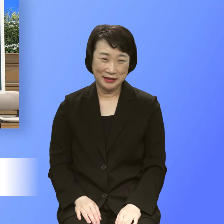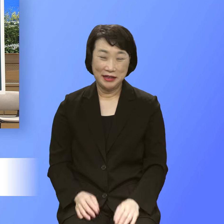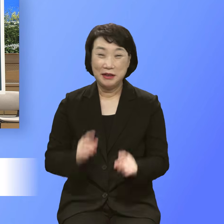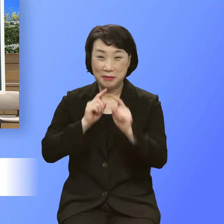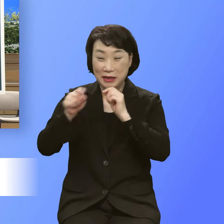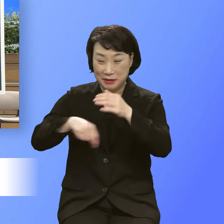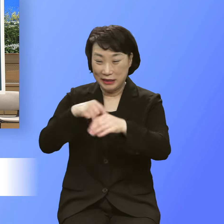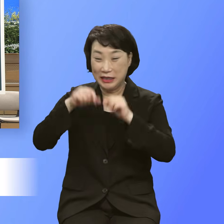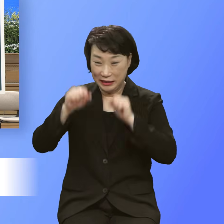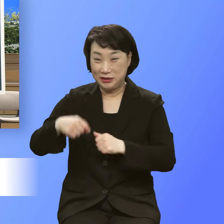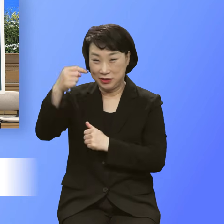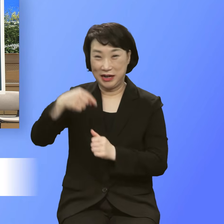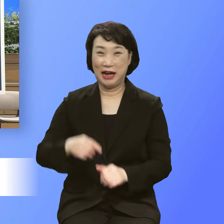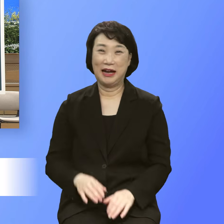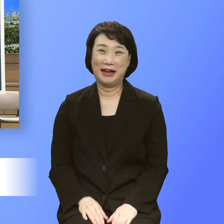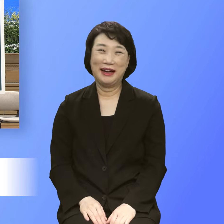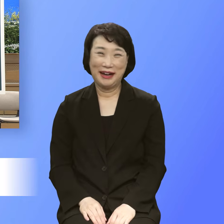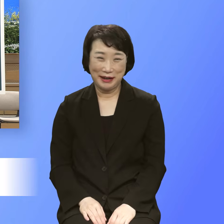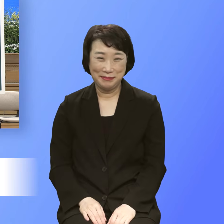말씀 안에 있어라.